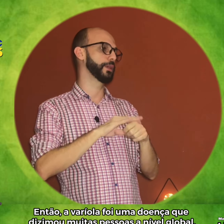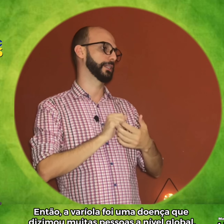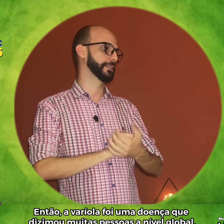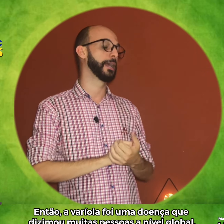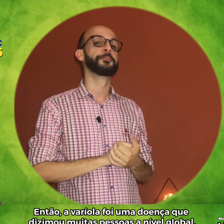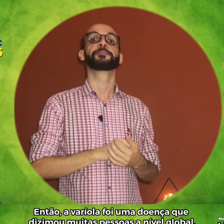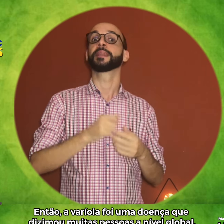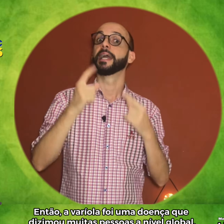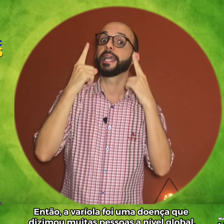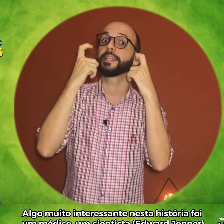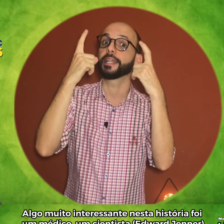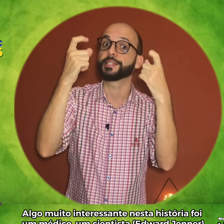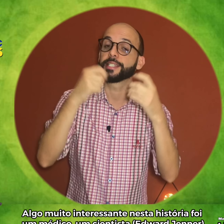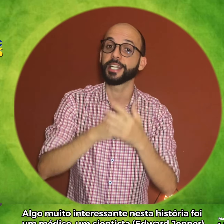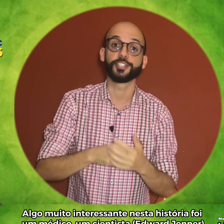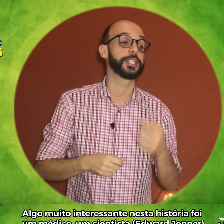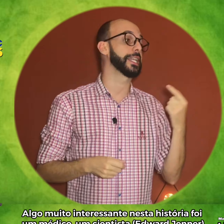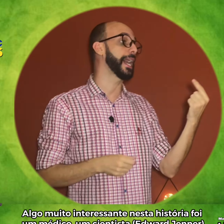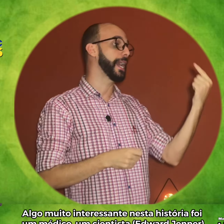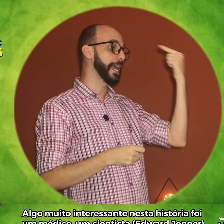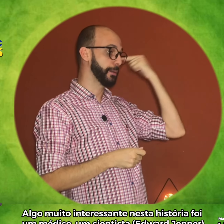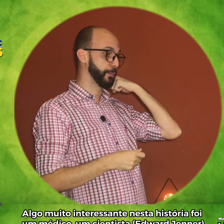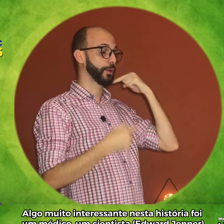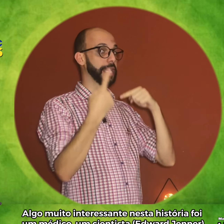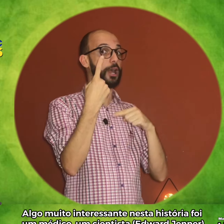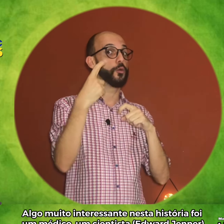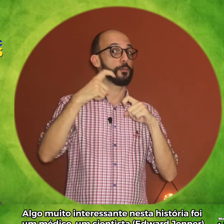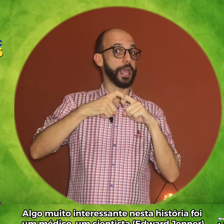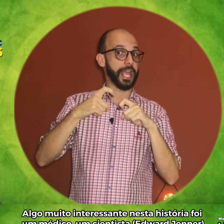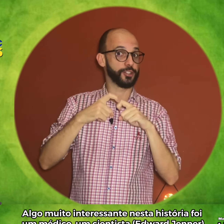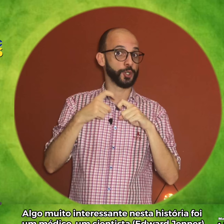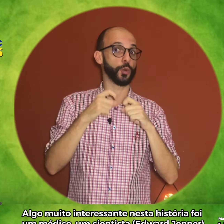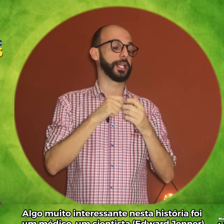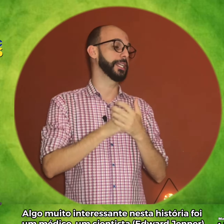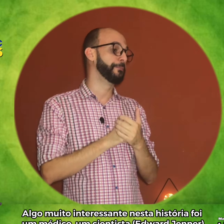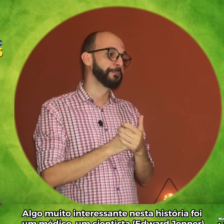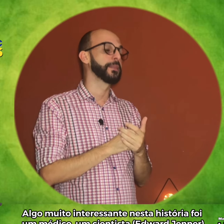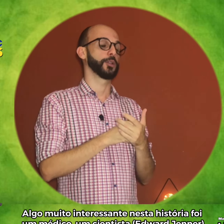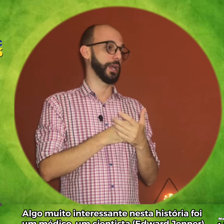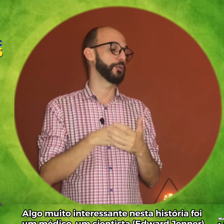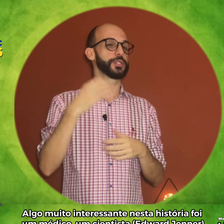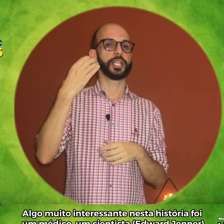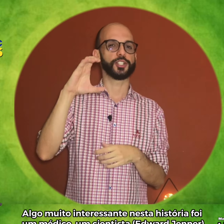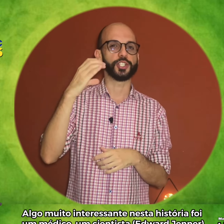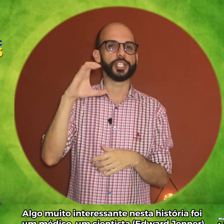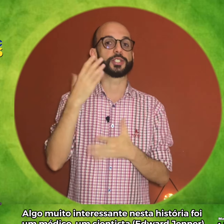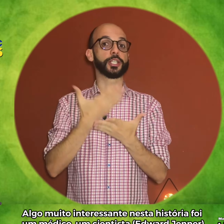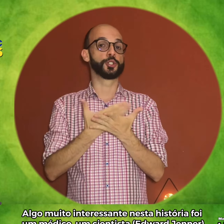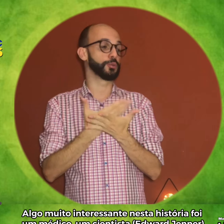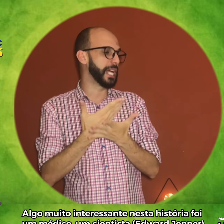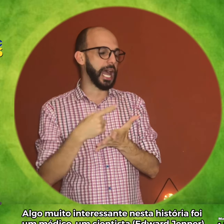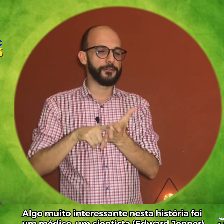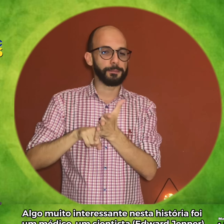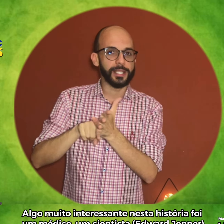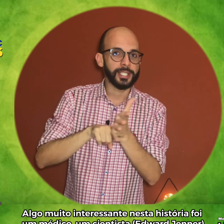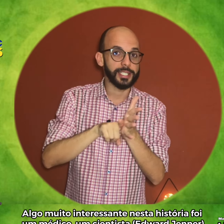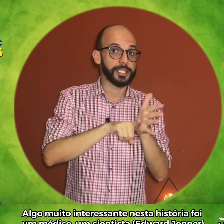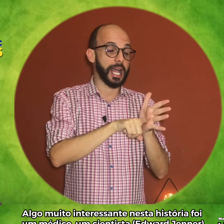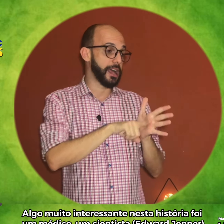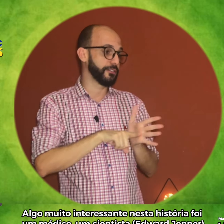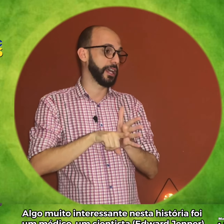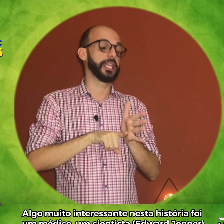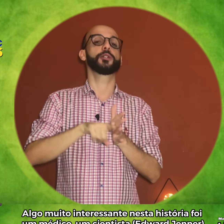dessa doença. É interessante que na época, um médico ali, um cientista que estudava e